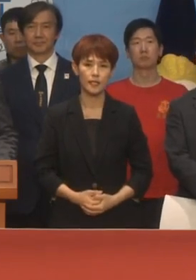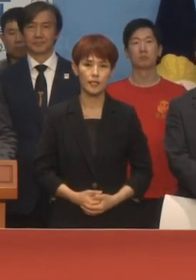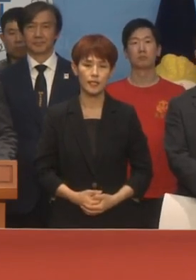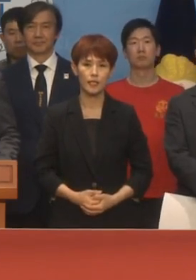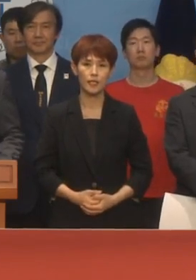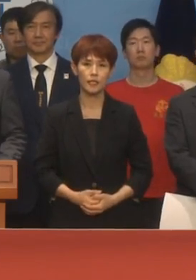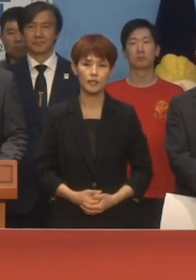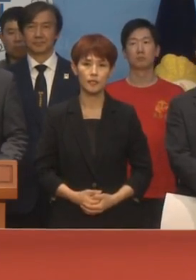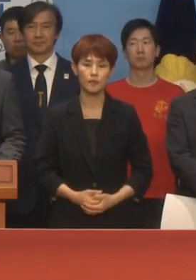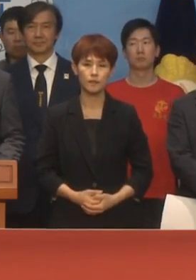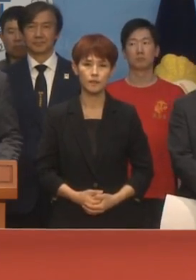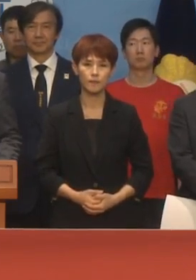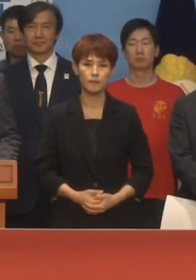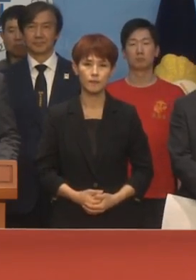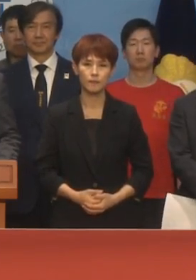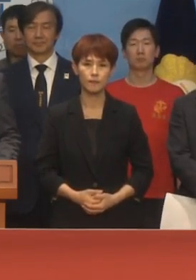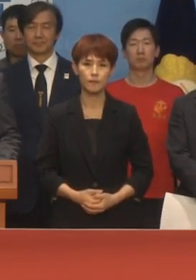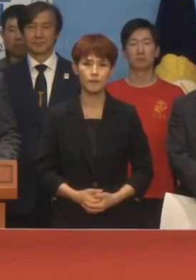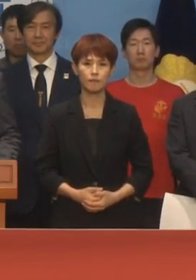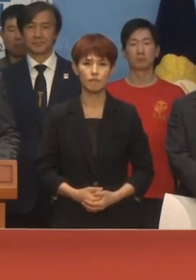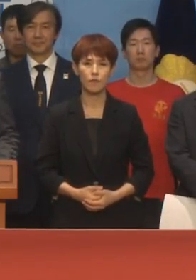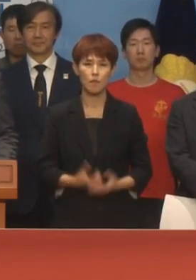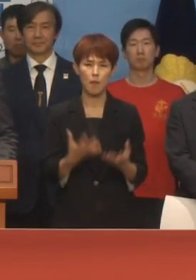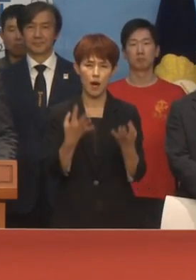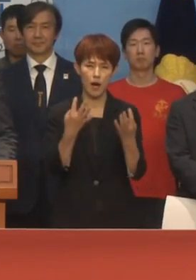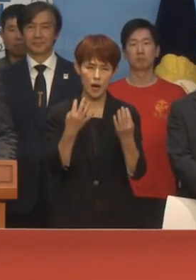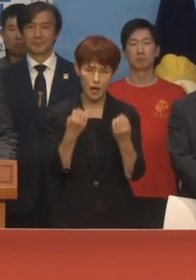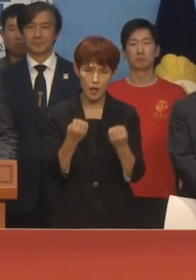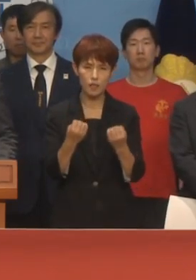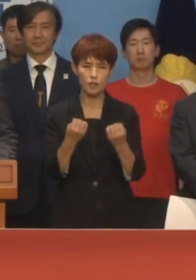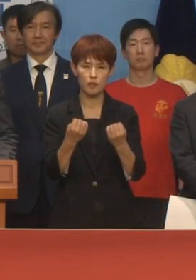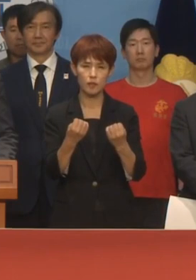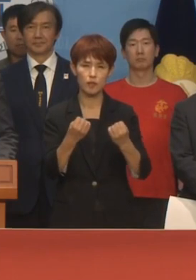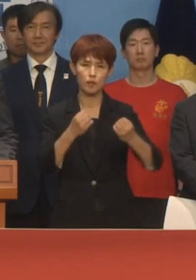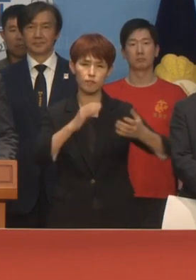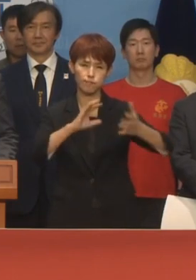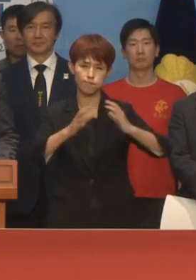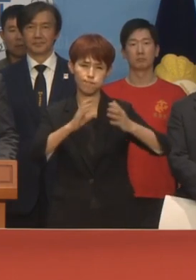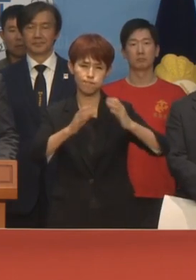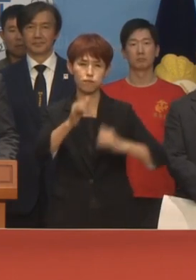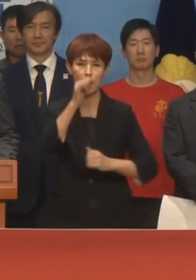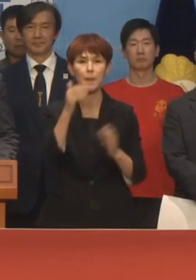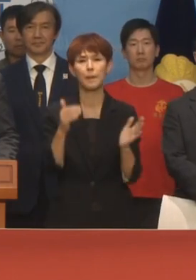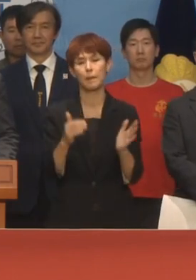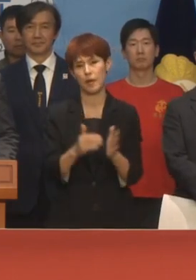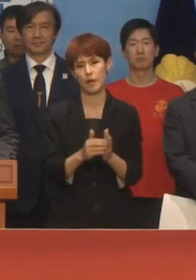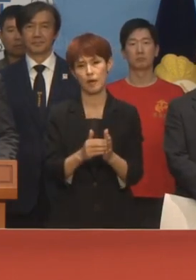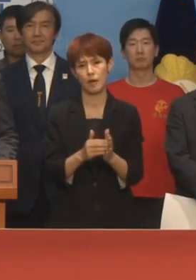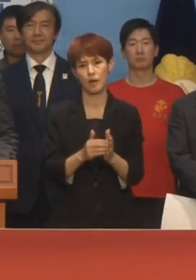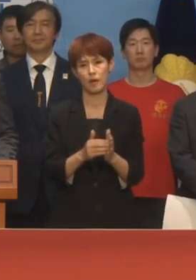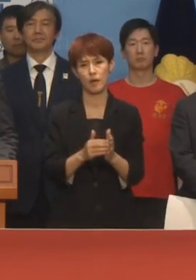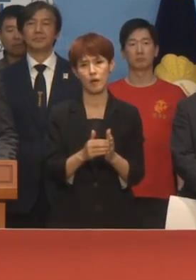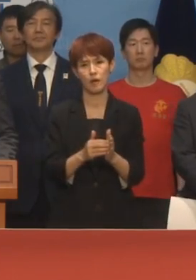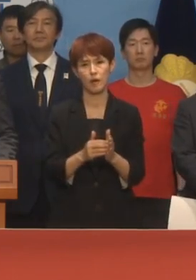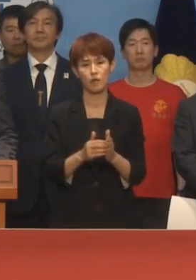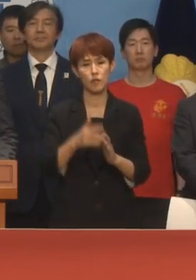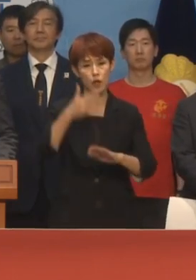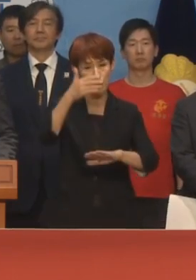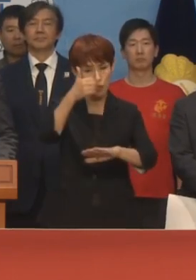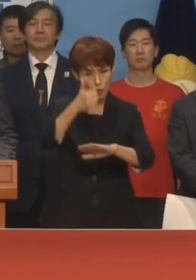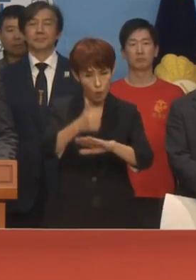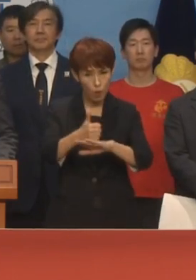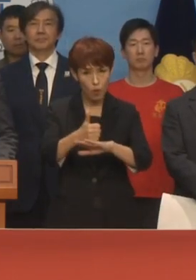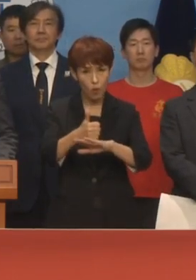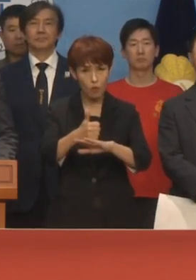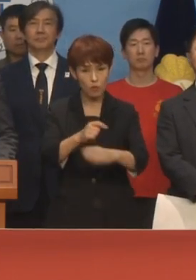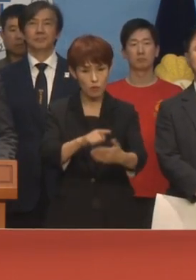이 문제와 관련해서 수없이 많은 논의가 되어 왔고 이미 이제 결론이 곧